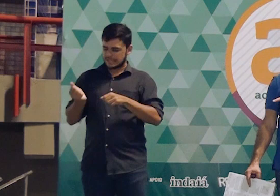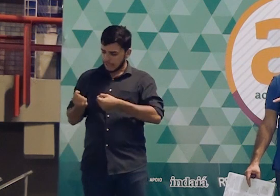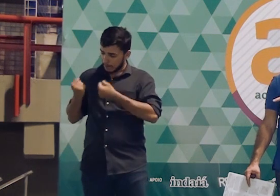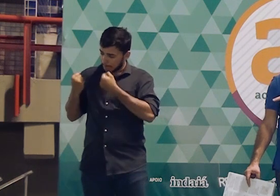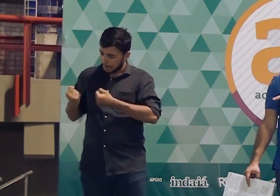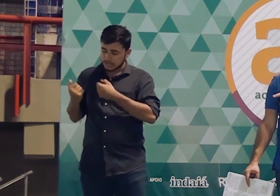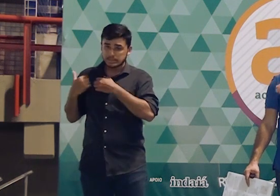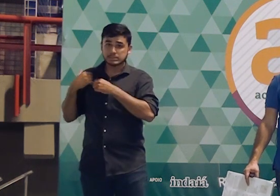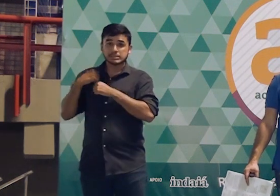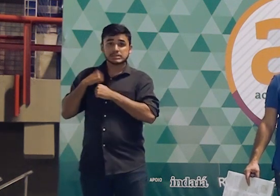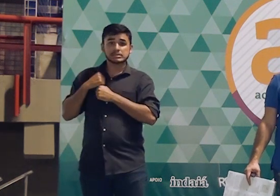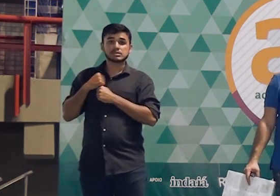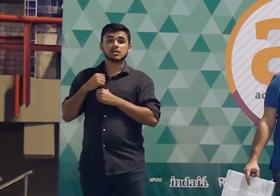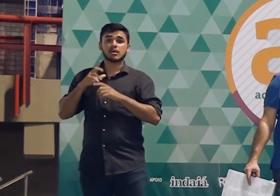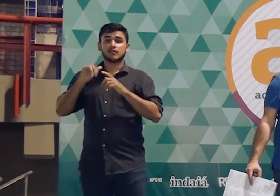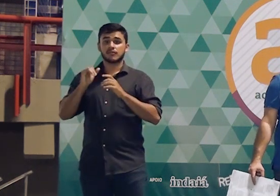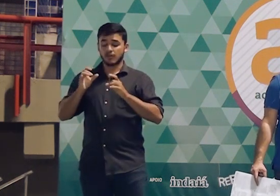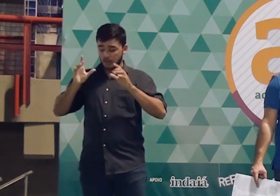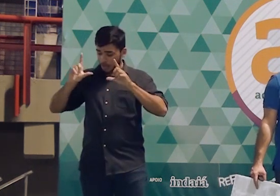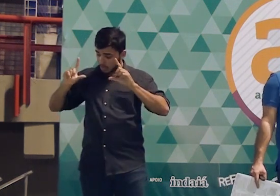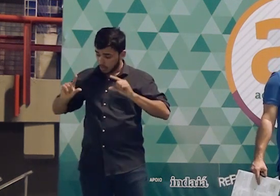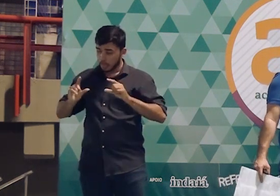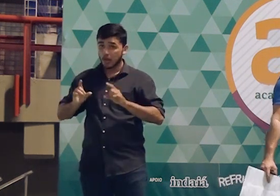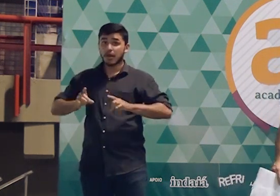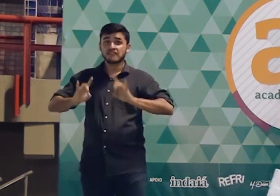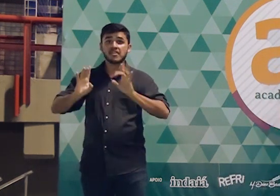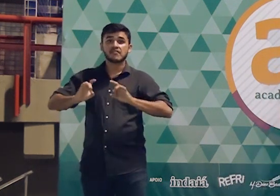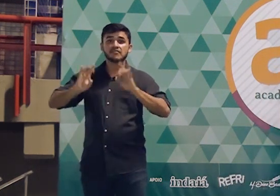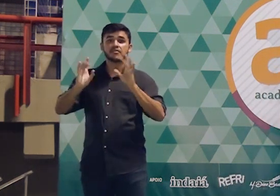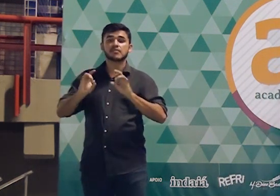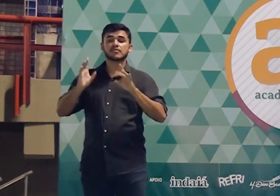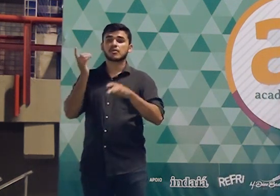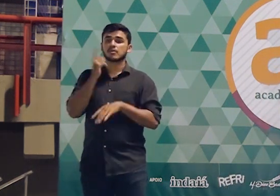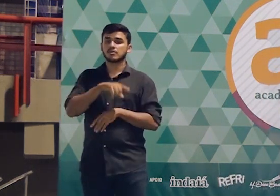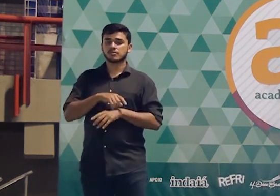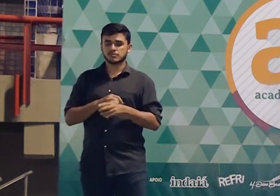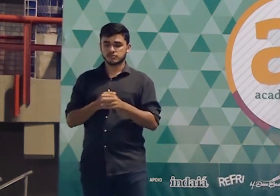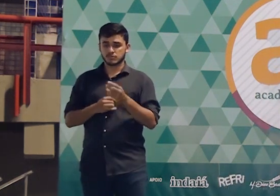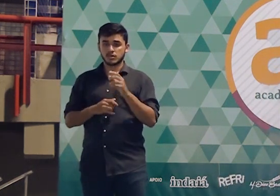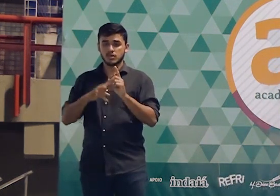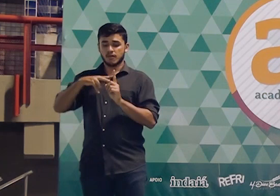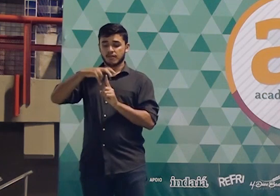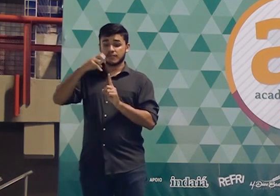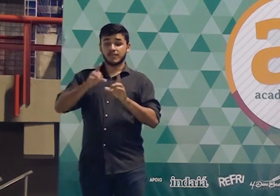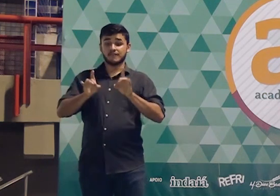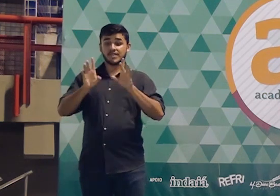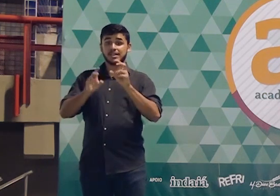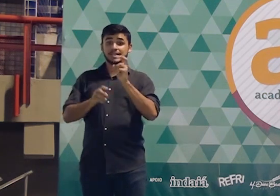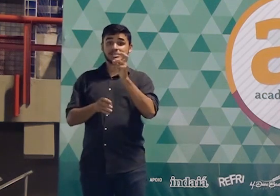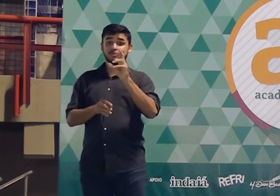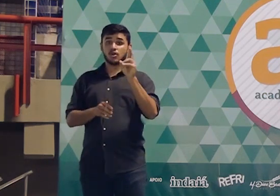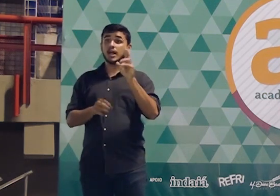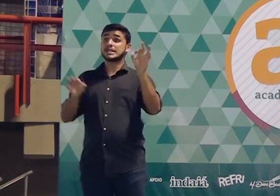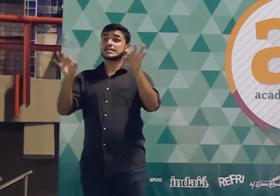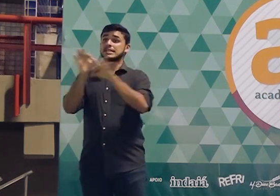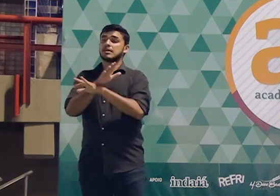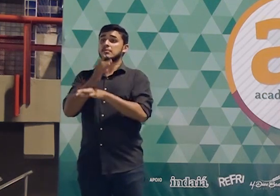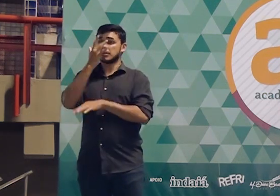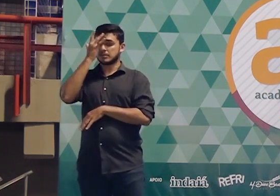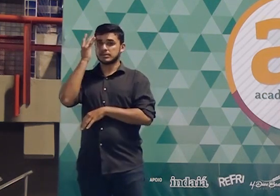que é que acontece? Ele baixa o preço, não baixa? Começa o jogo, é R$5 o refrigerante, quando termina o jogo